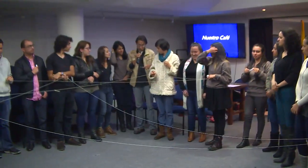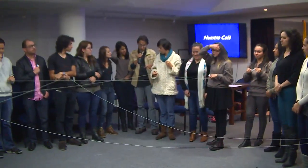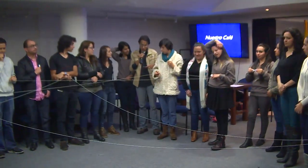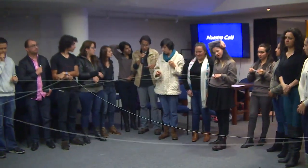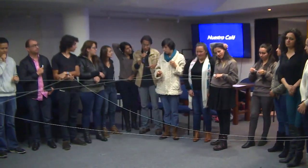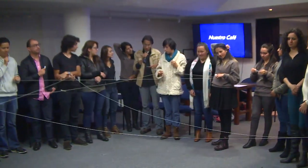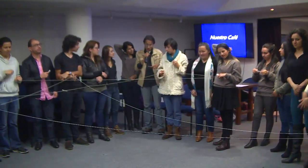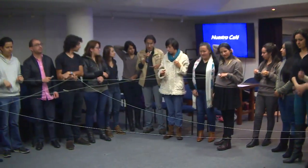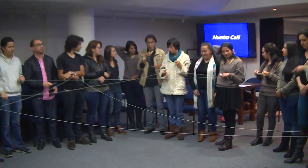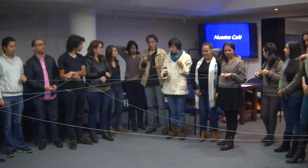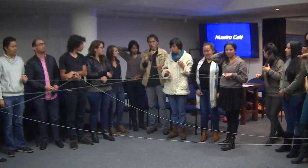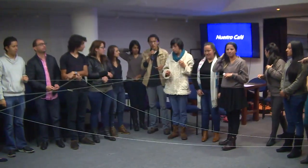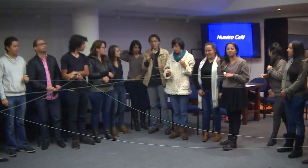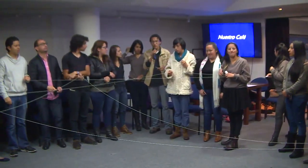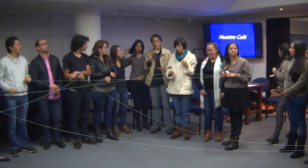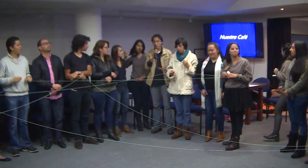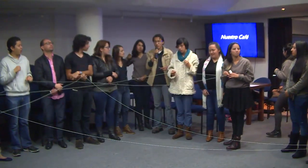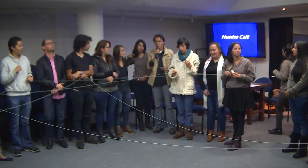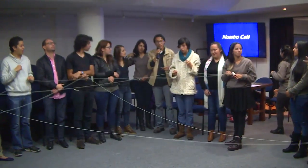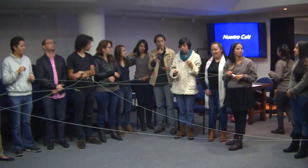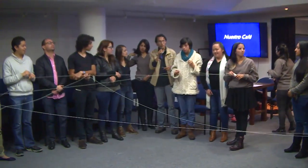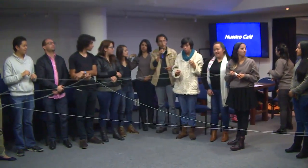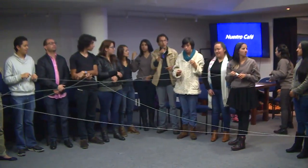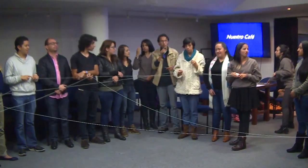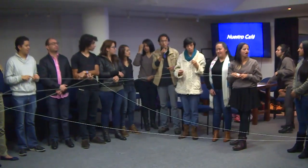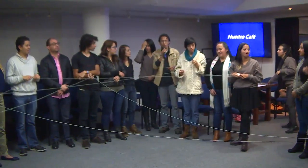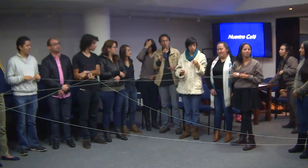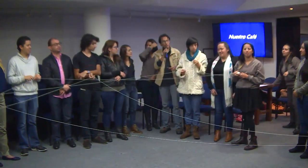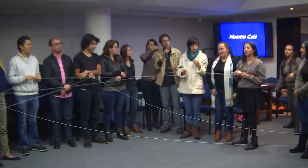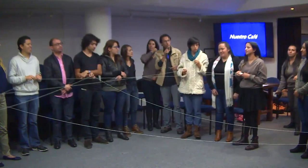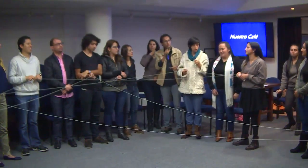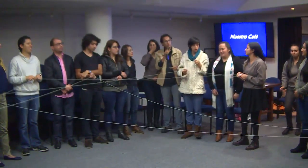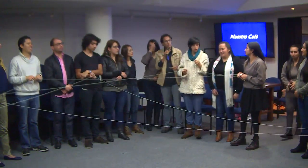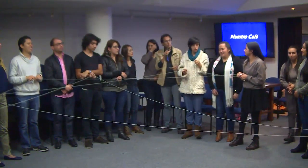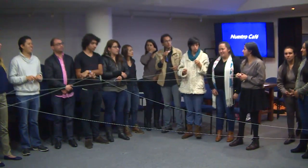Yo soy maestro porque creo que la educación es el camino para una mejor sociedad.